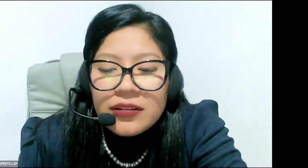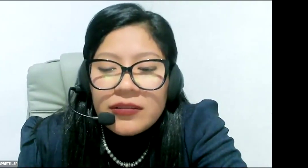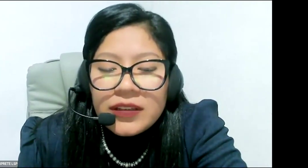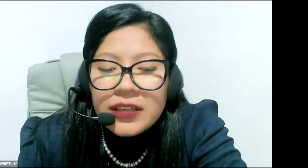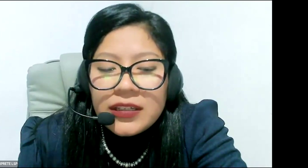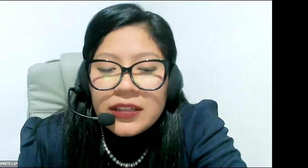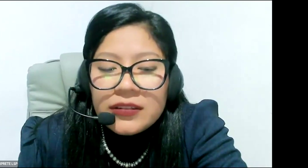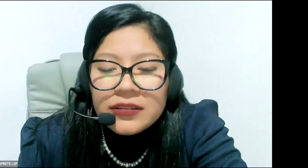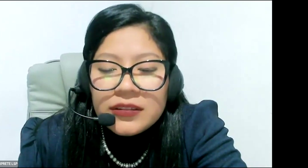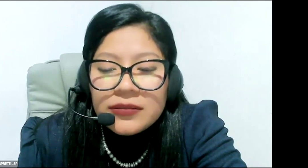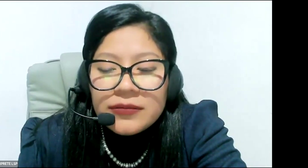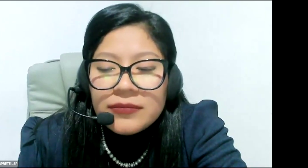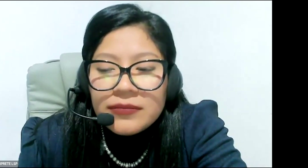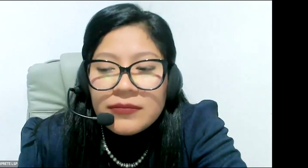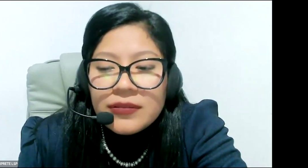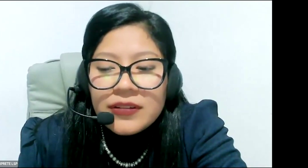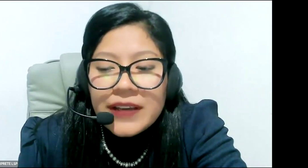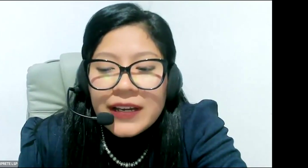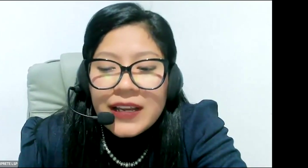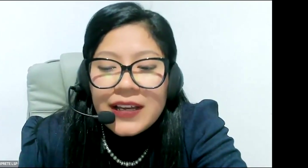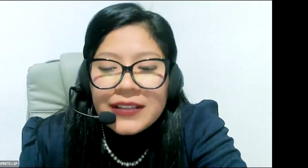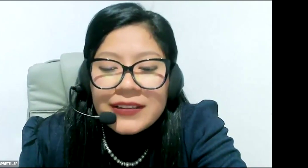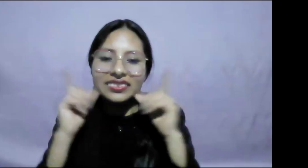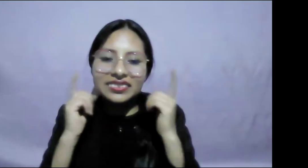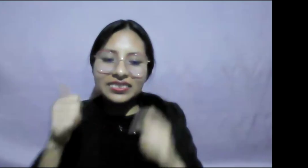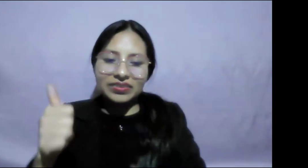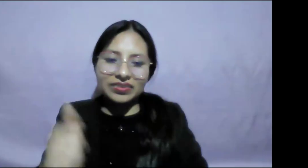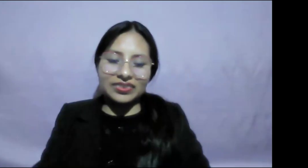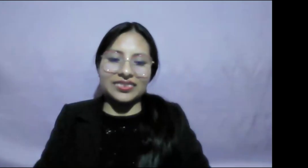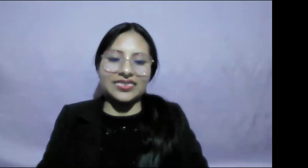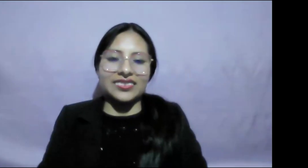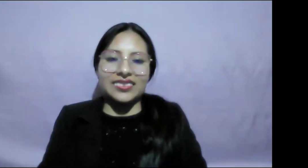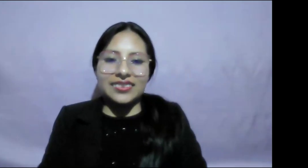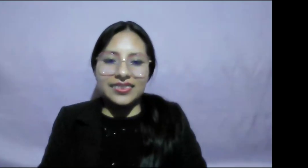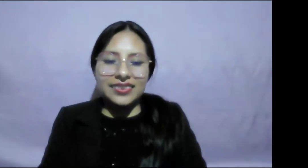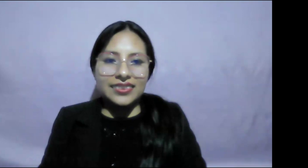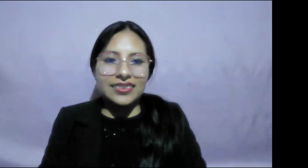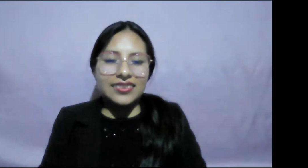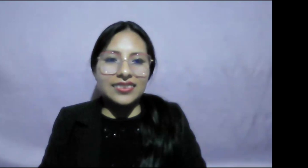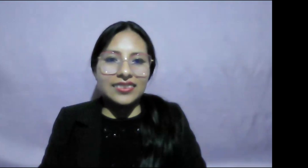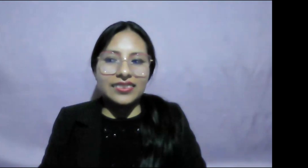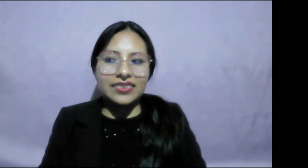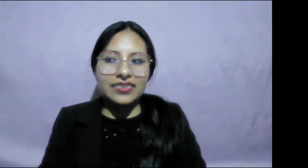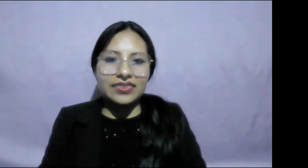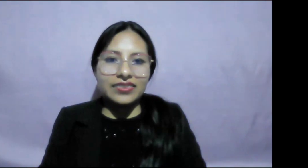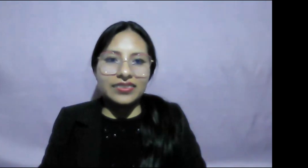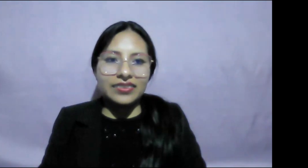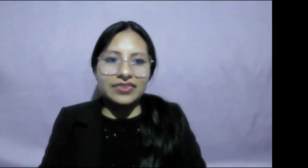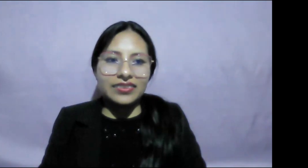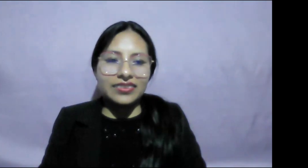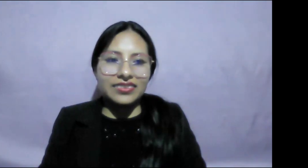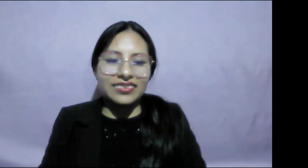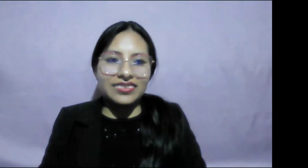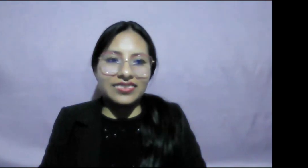bien iquitos muy bien gracias muy bien a ver en